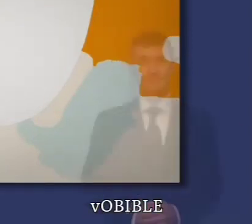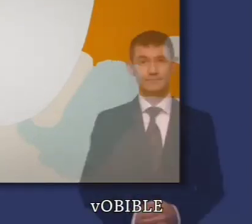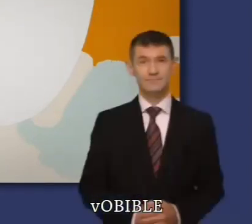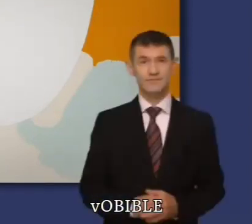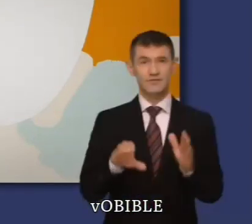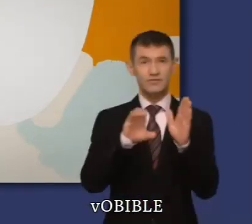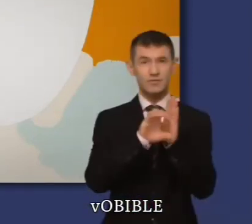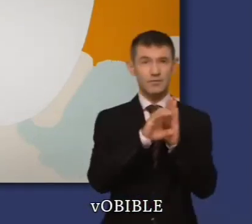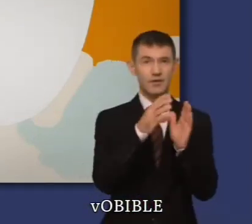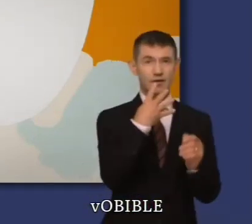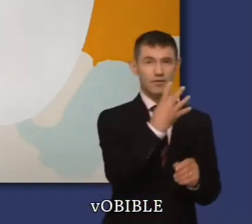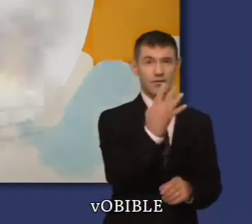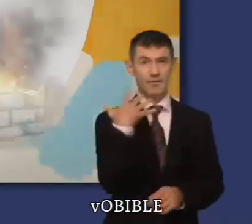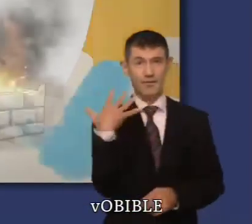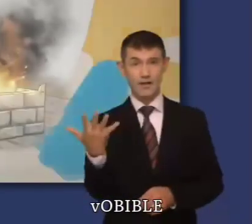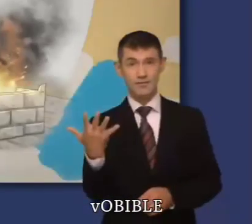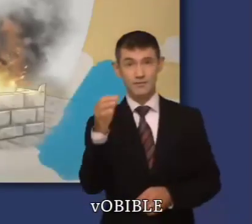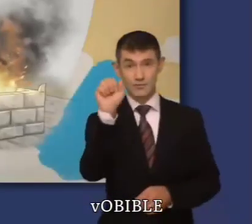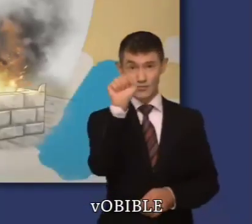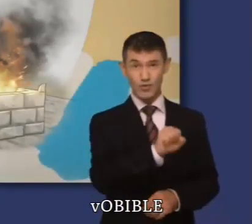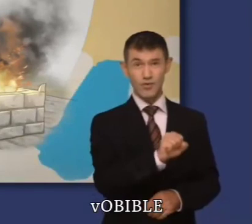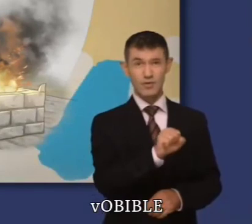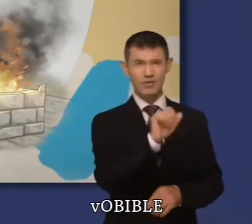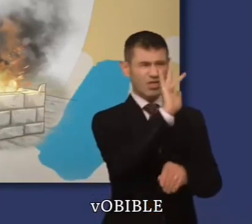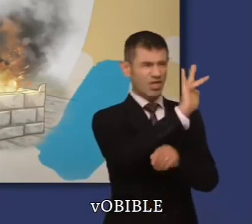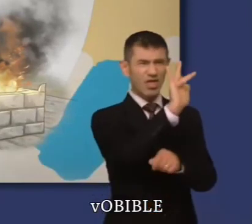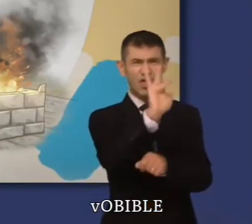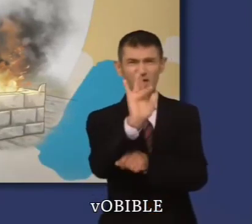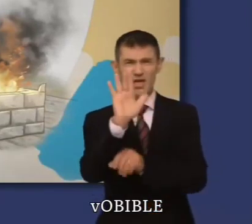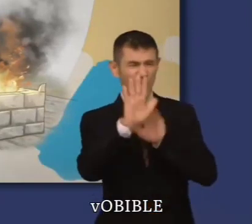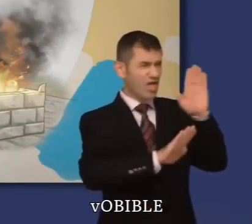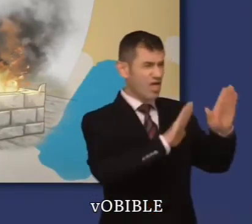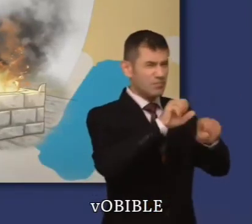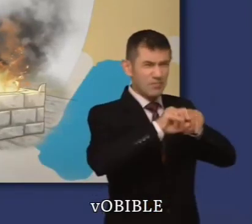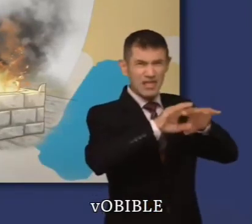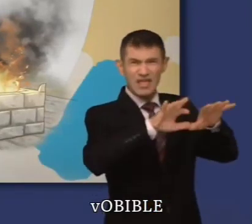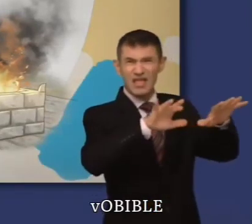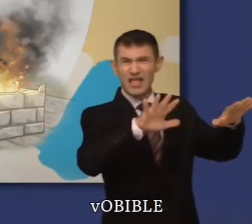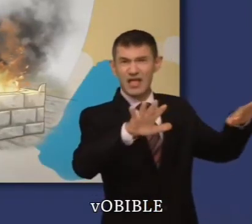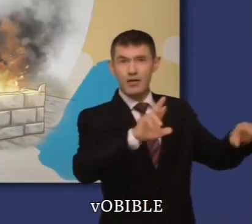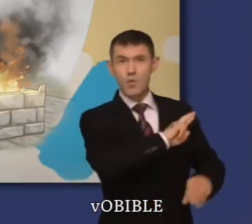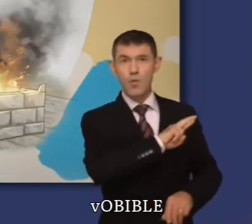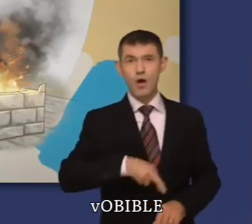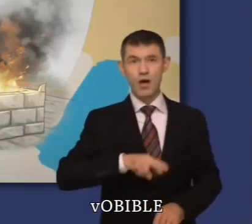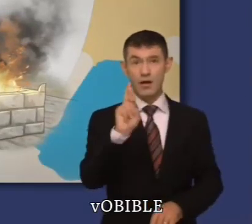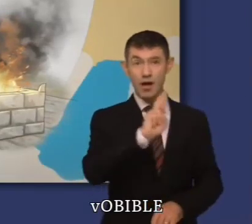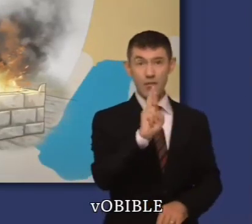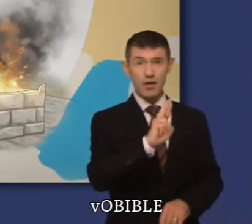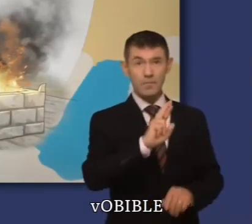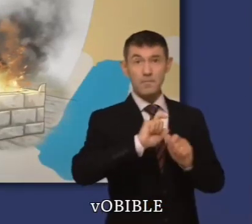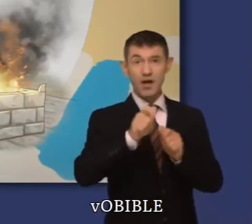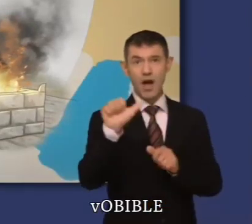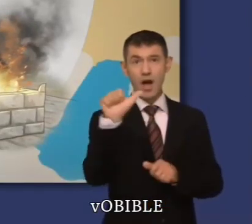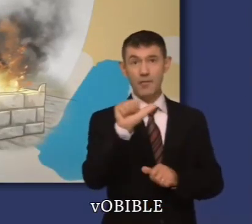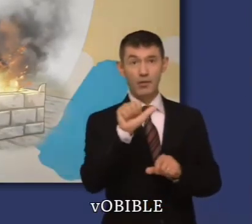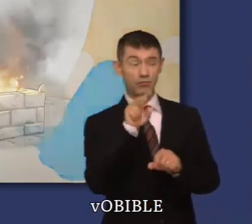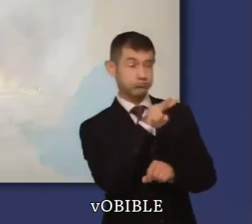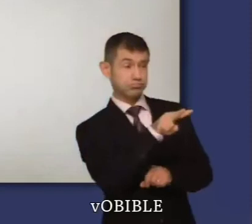et Milcom. Après 40 ans de règne, Salomon meurt et son fils Roboam lui